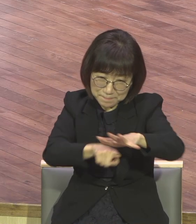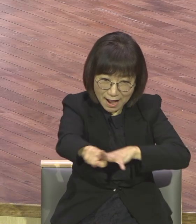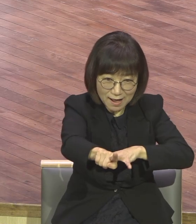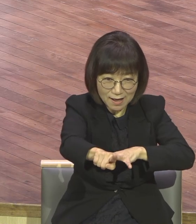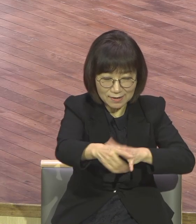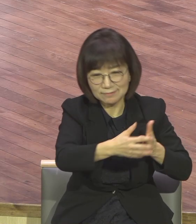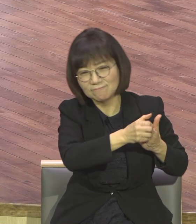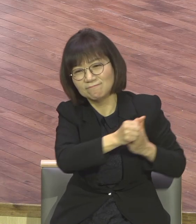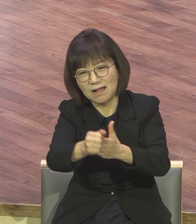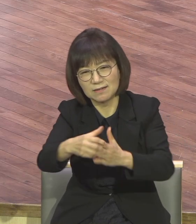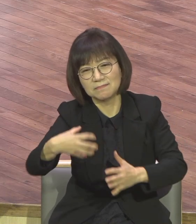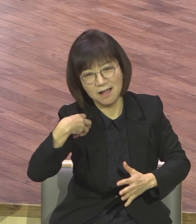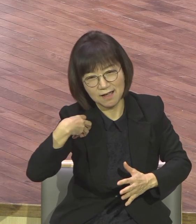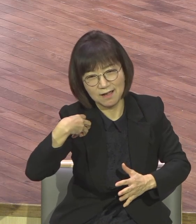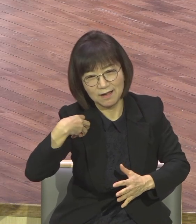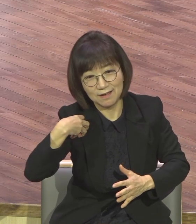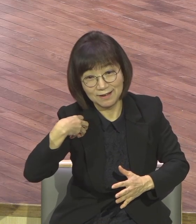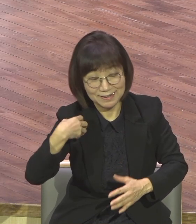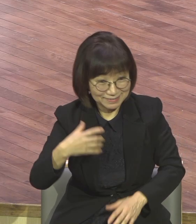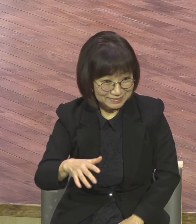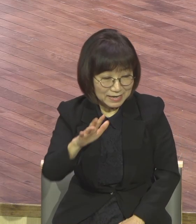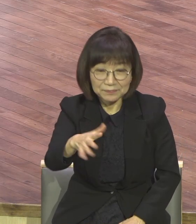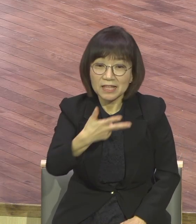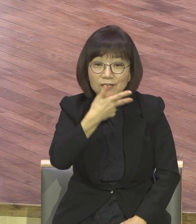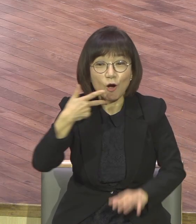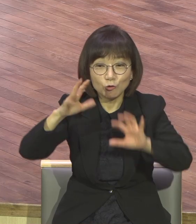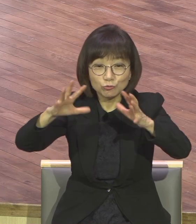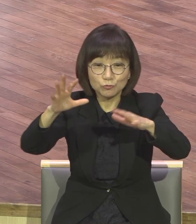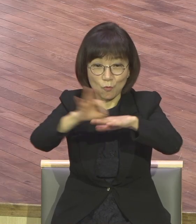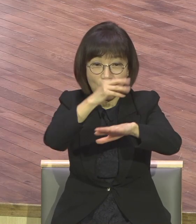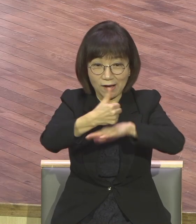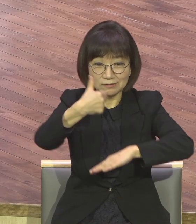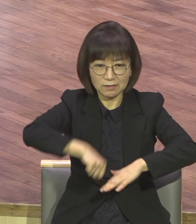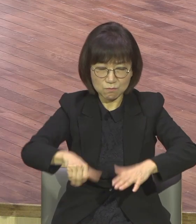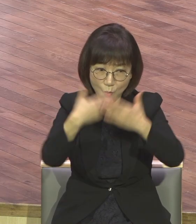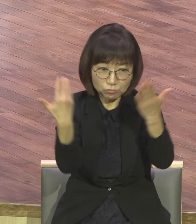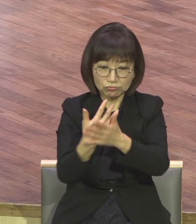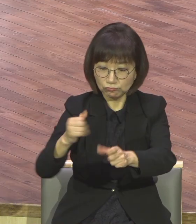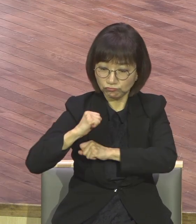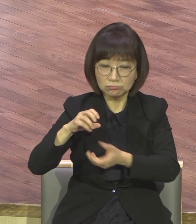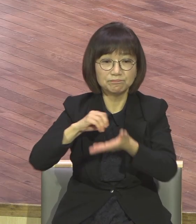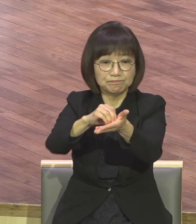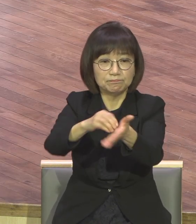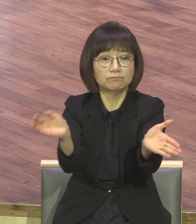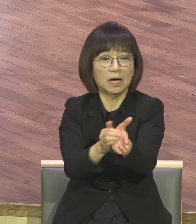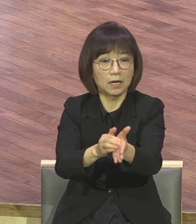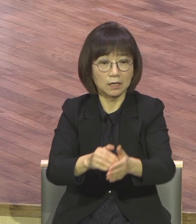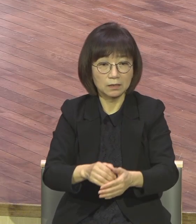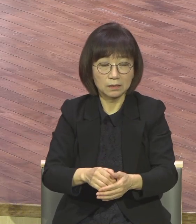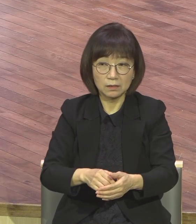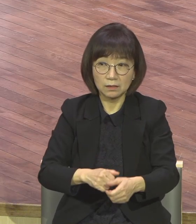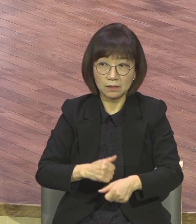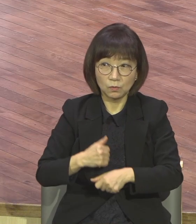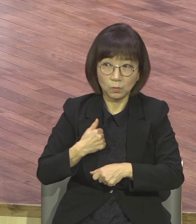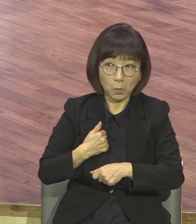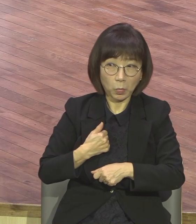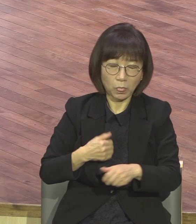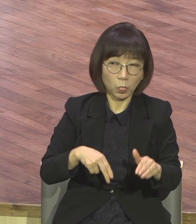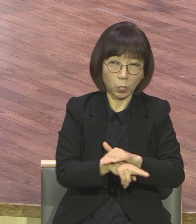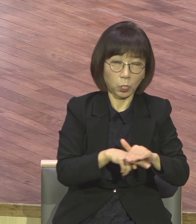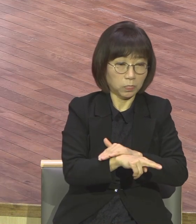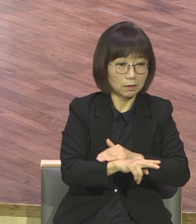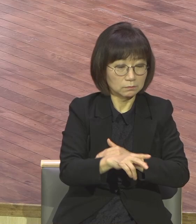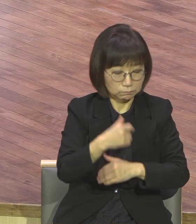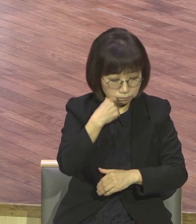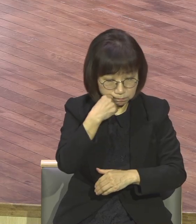그 왕자들은요 전부 군대에 다 갔어요. 군대 안 간 왕자가 거의 없어요. 군대 안 가면 그건 인정